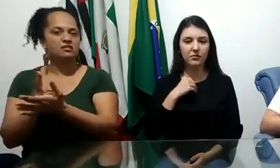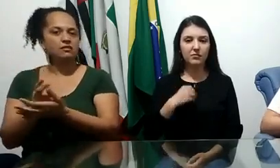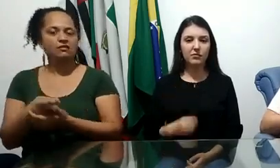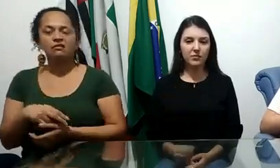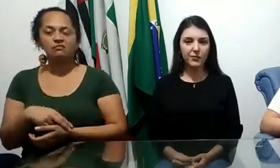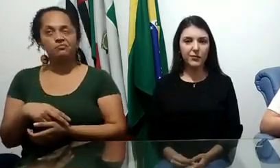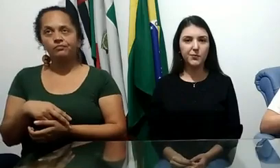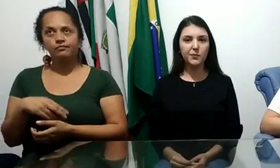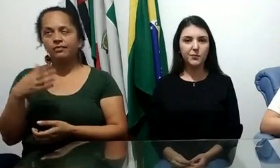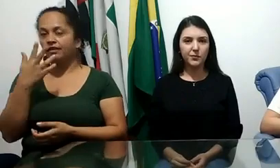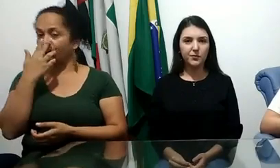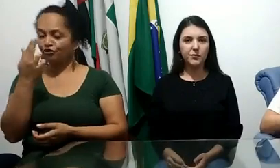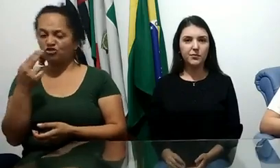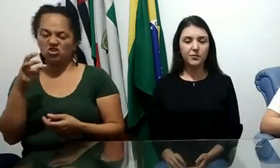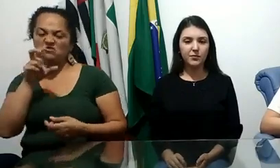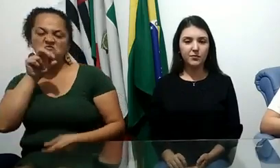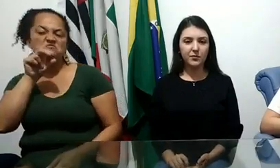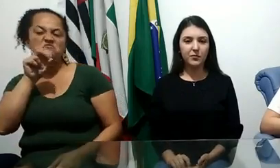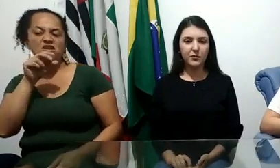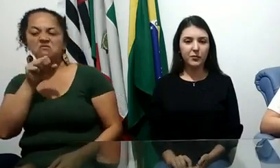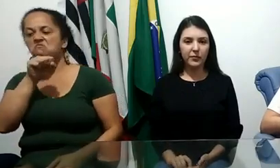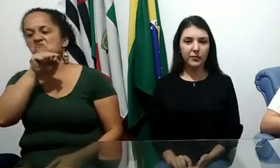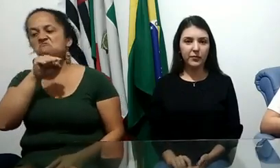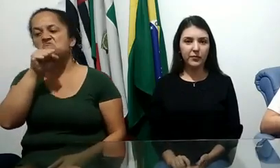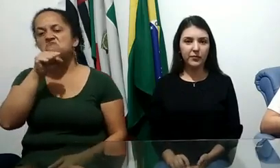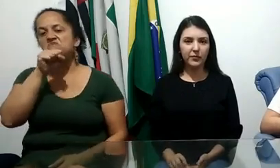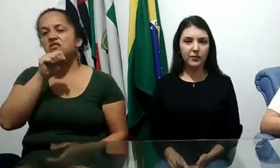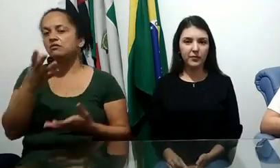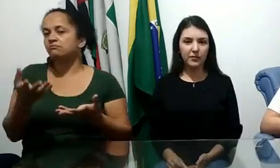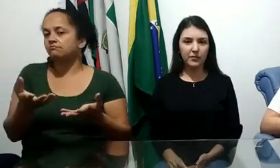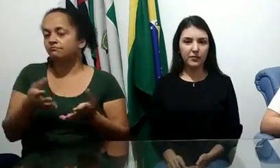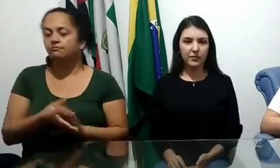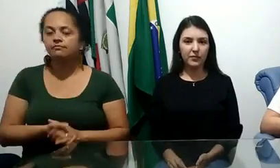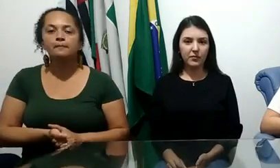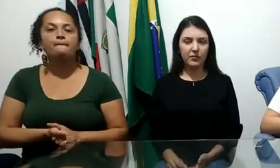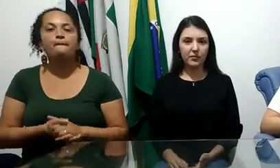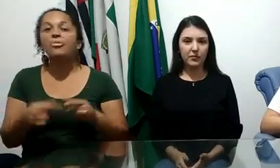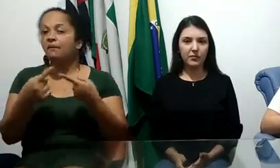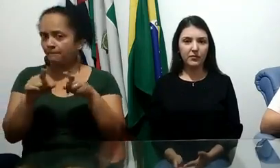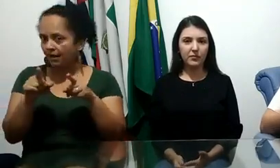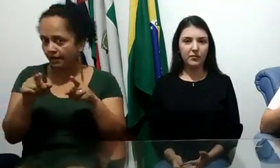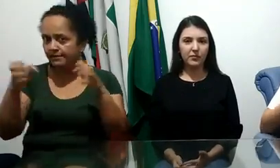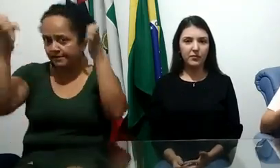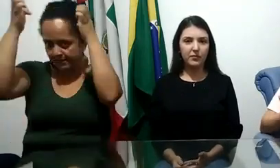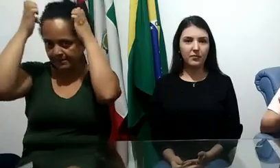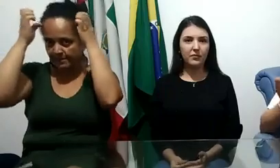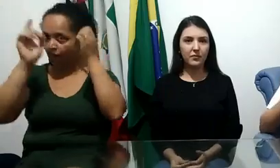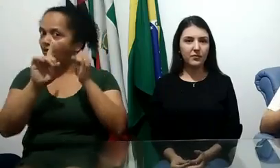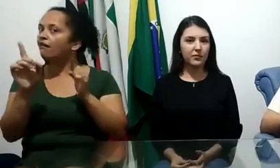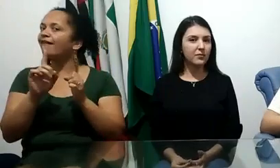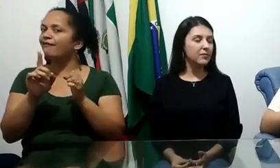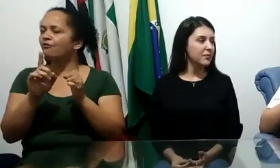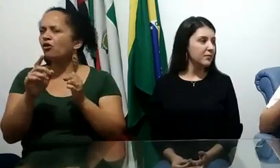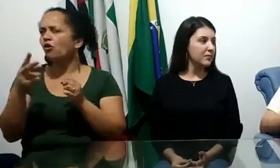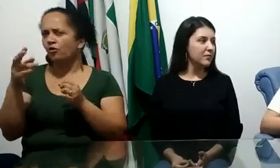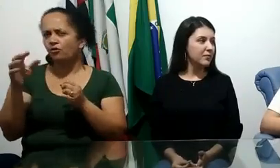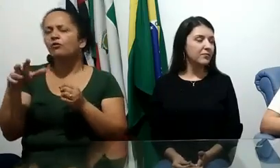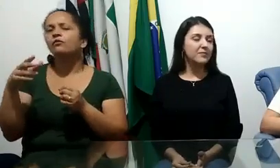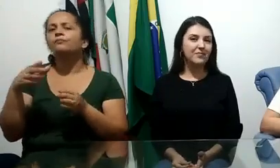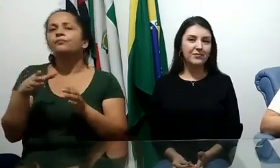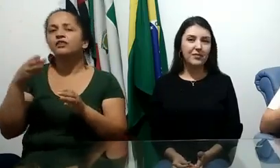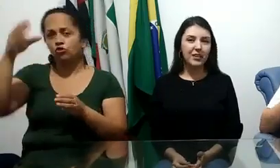ela ouviu o conselho do tio e obedeceu. E isso garantiu a vitória para o povo dela lá